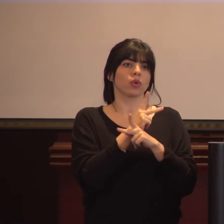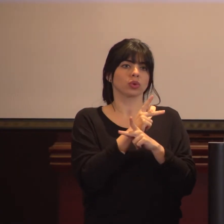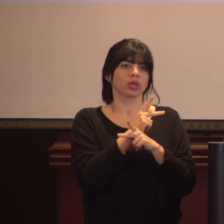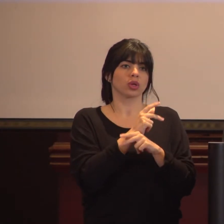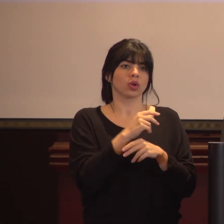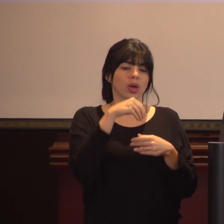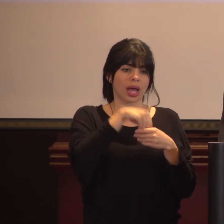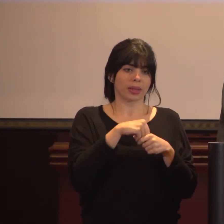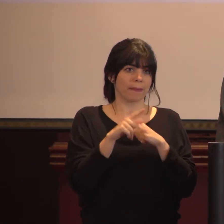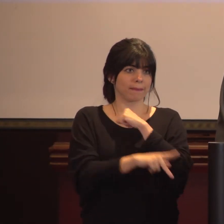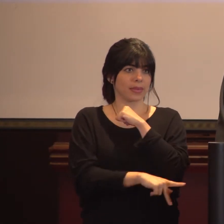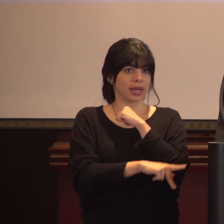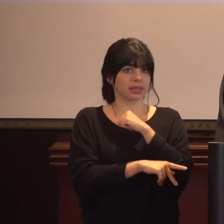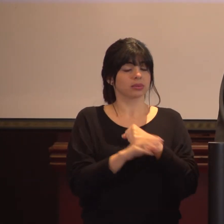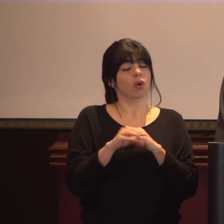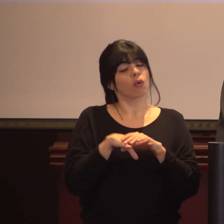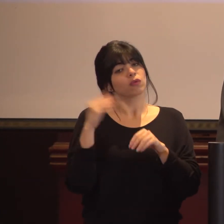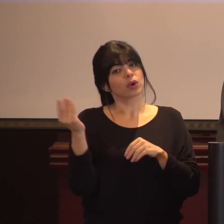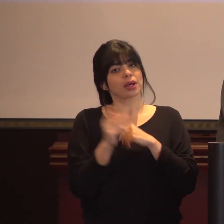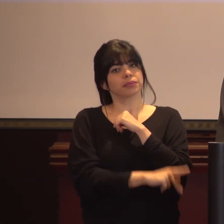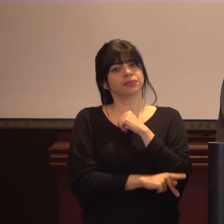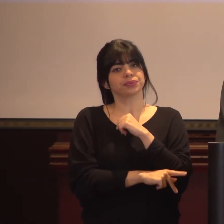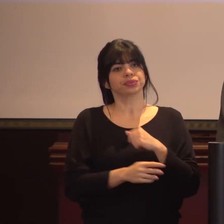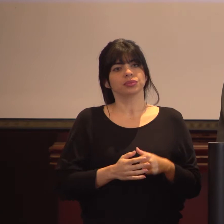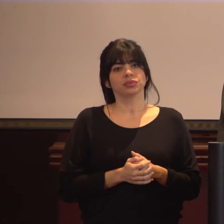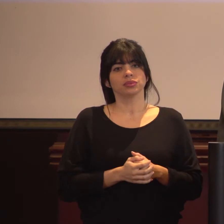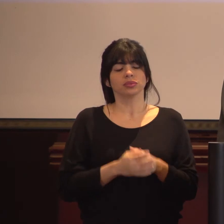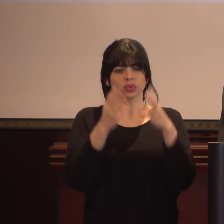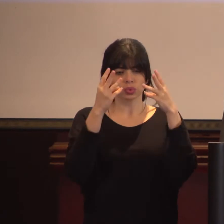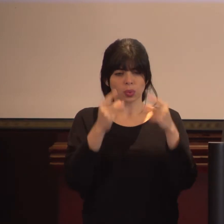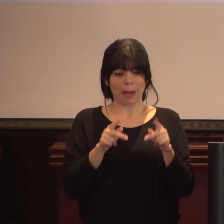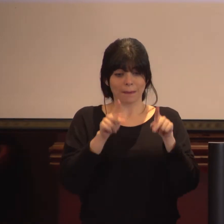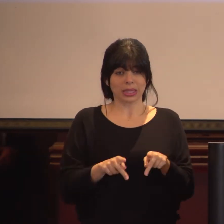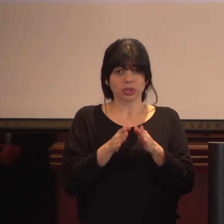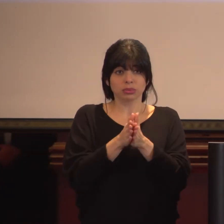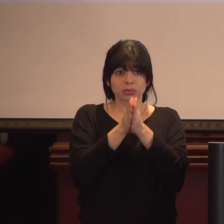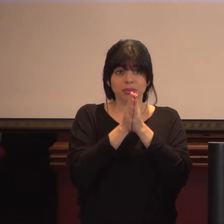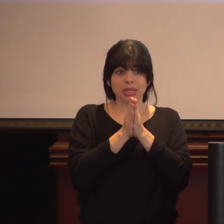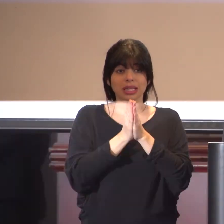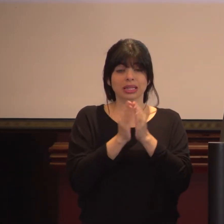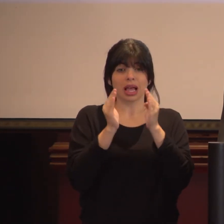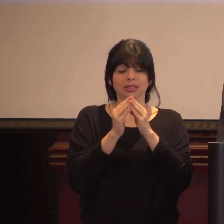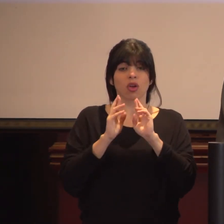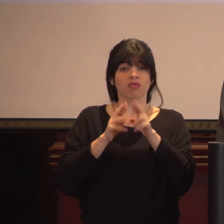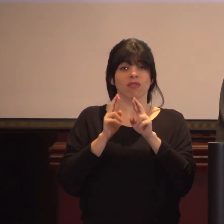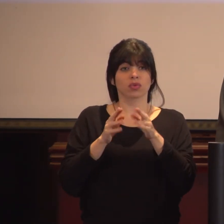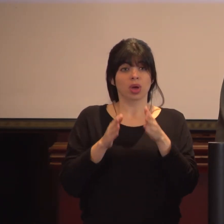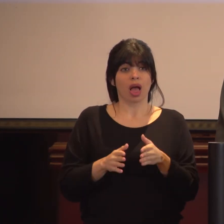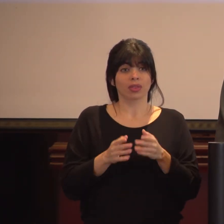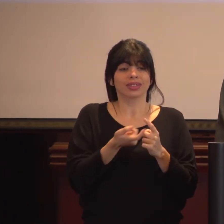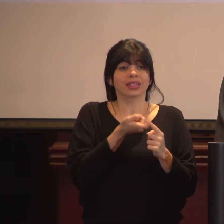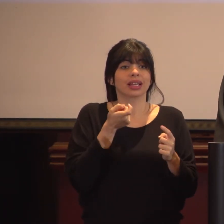al interior de su país o fuera el el número de personas solicitantes de asilo y refugiadas